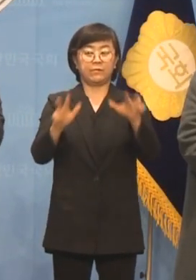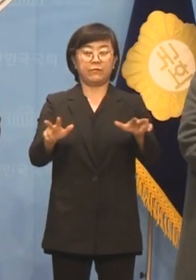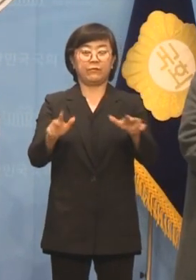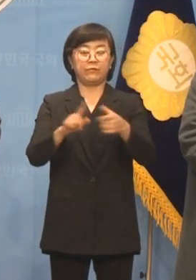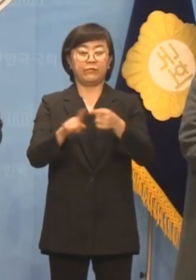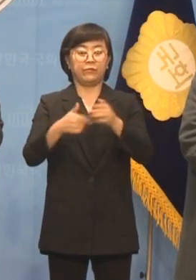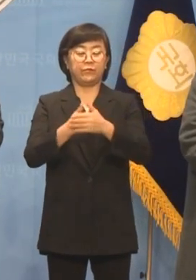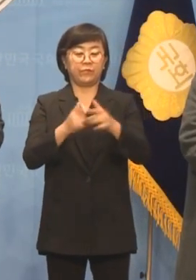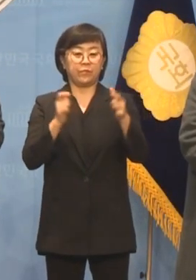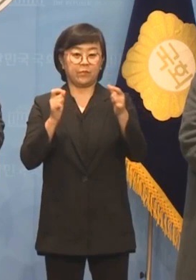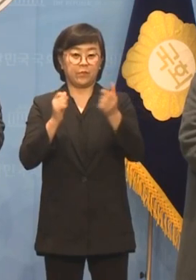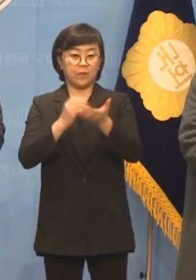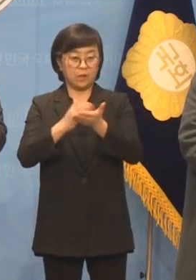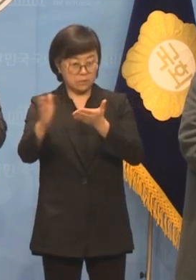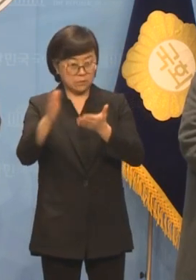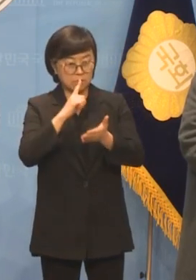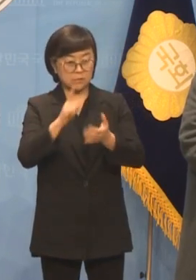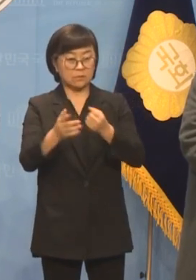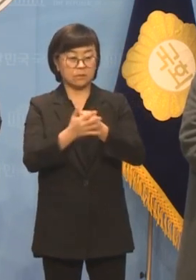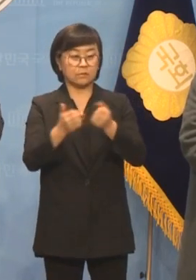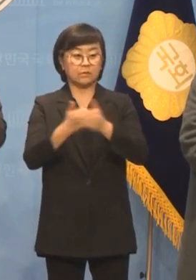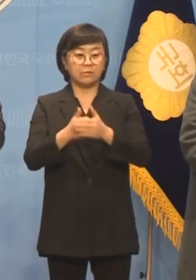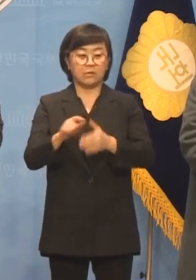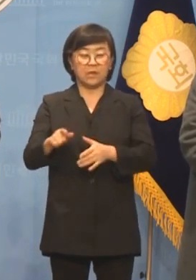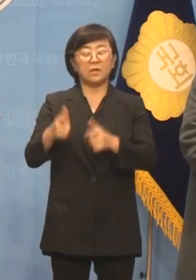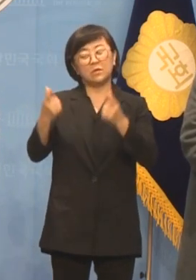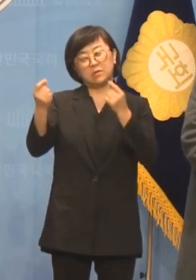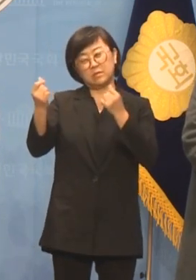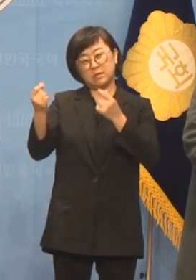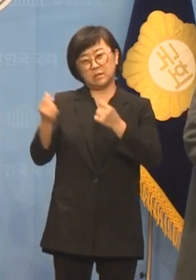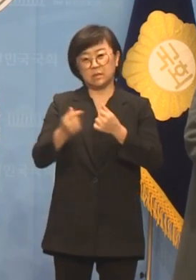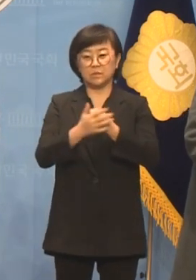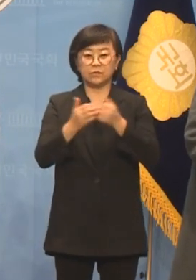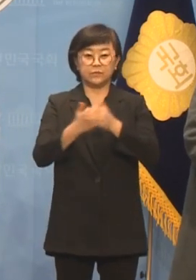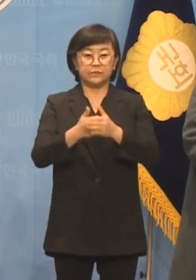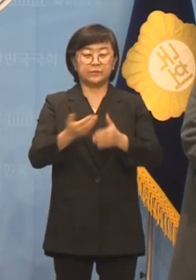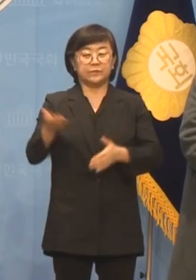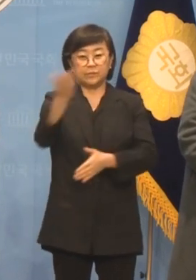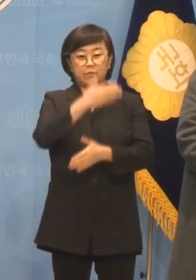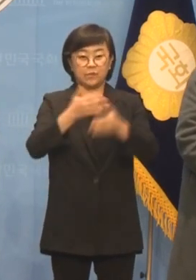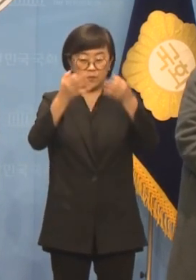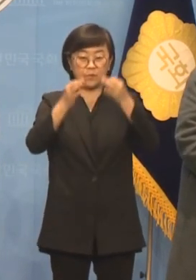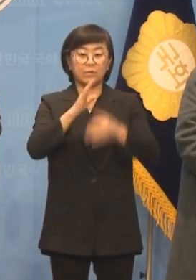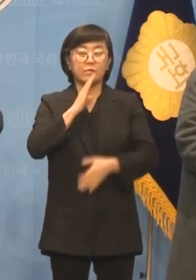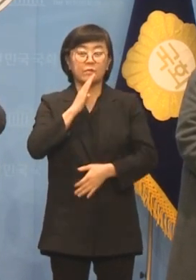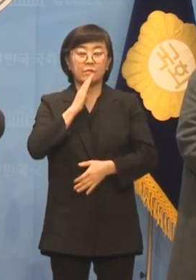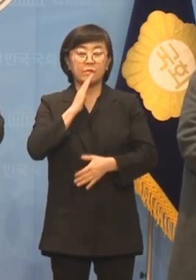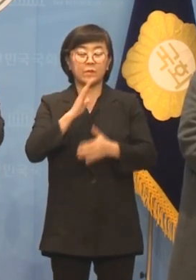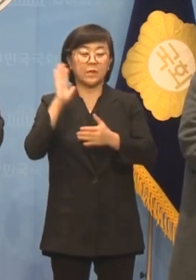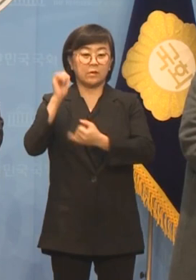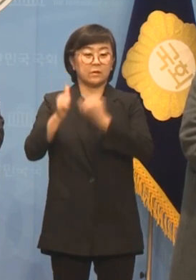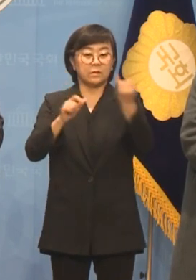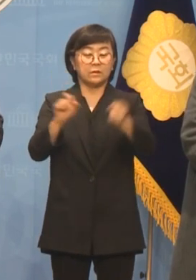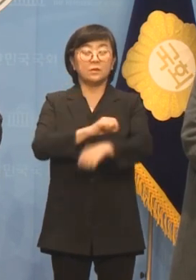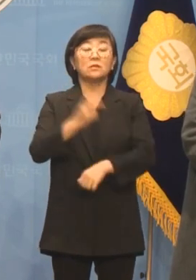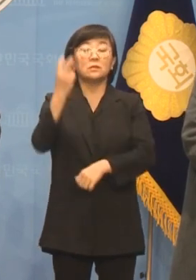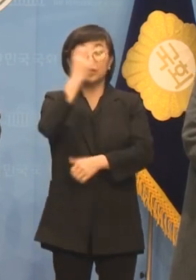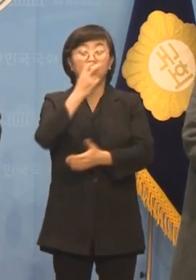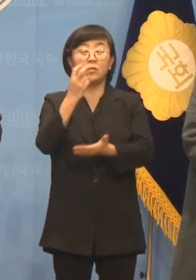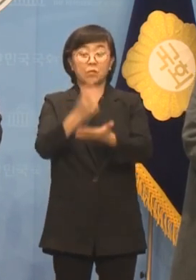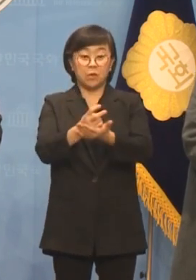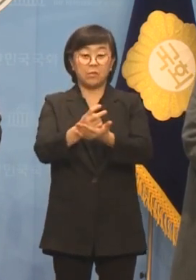내쫓근의 모양새지만 저희들이 보기에서는 다 거기서 거기입니다. 기자님들도 보셨죠, 생생히. 김건희 특검법이란 말을